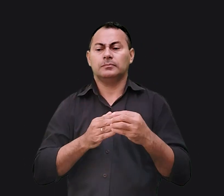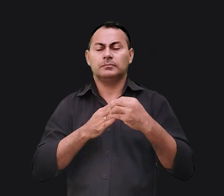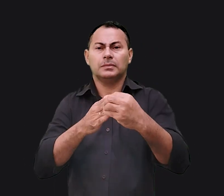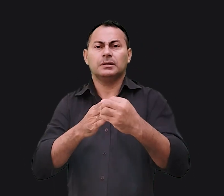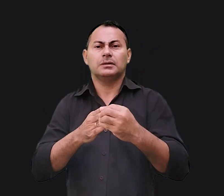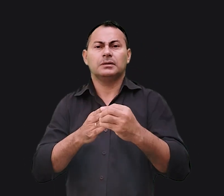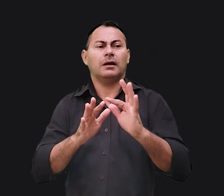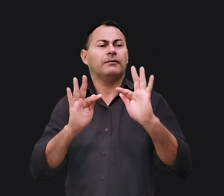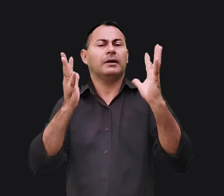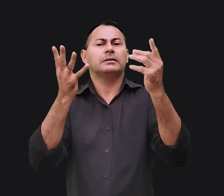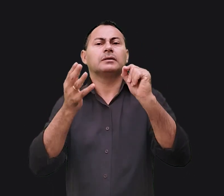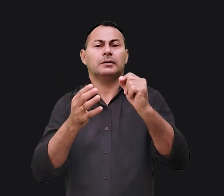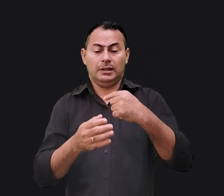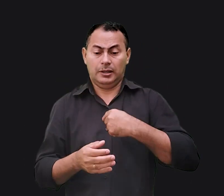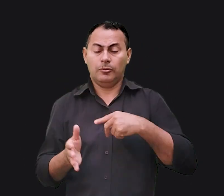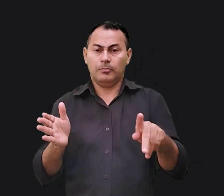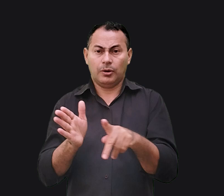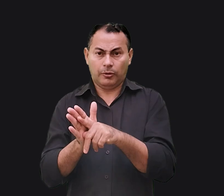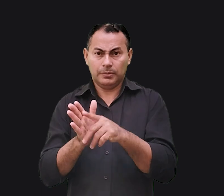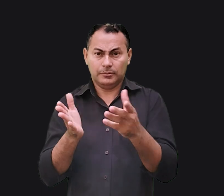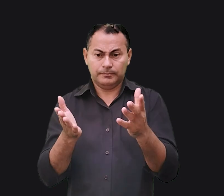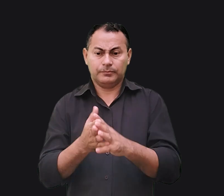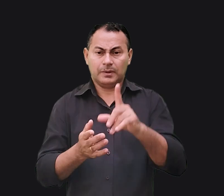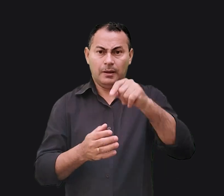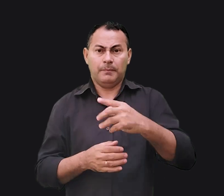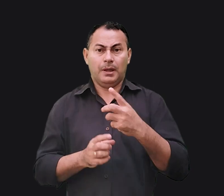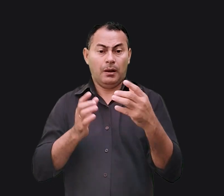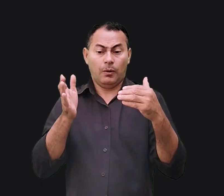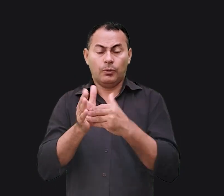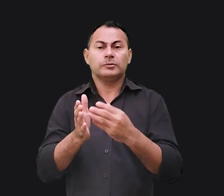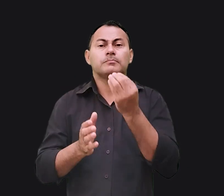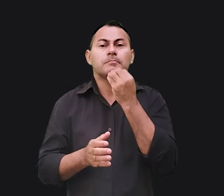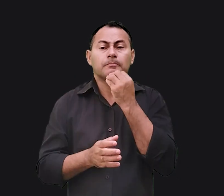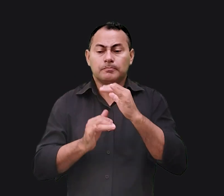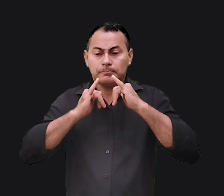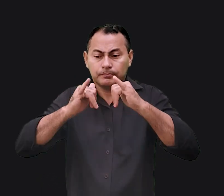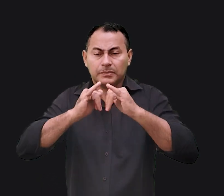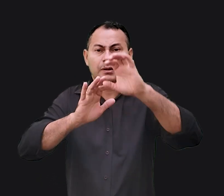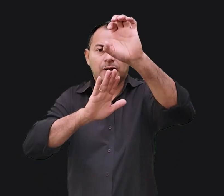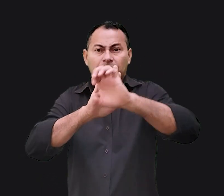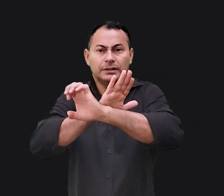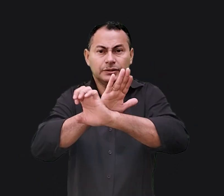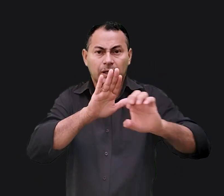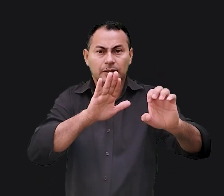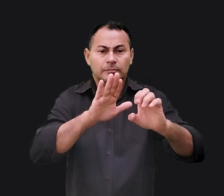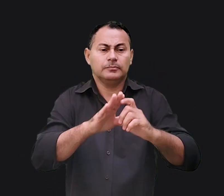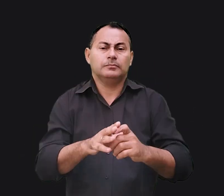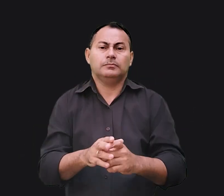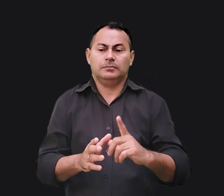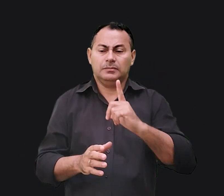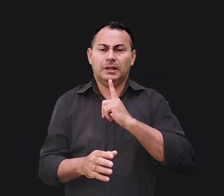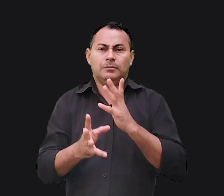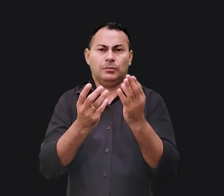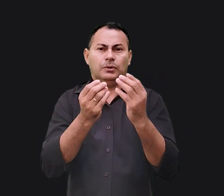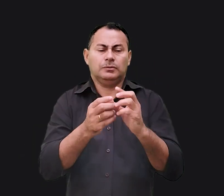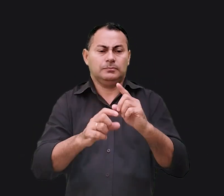a cerimônia, hein? Eu mesmo. Seria minha última chance de pregar o Evangelho. E existem tantos